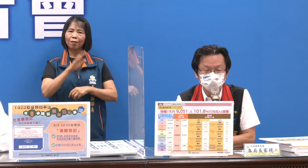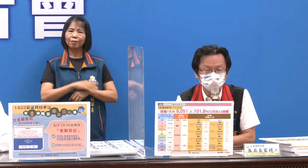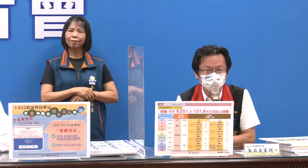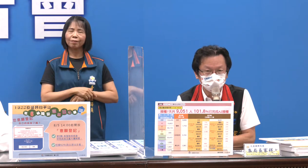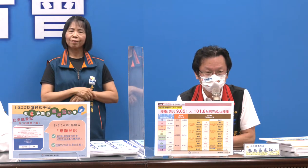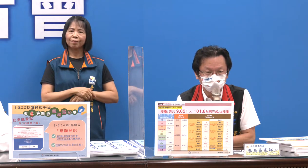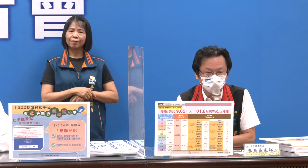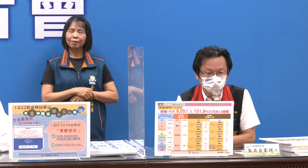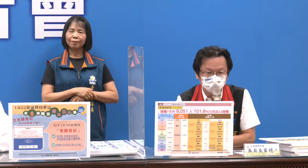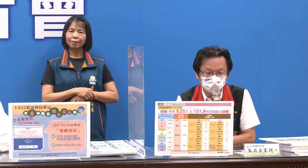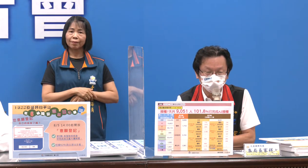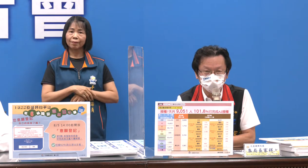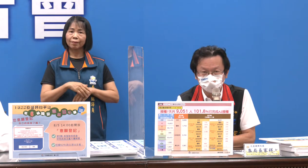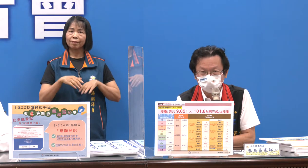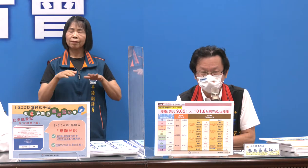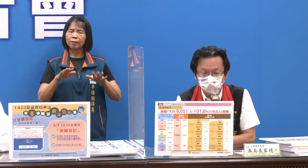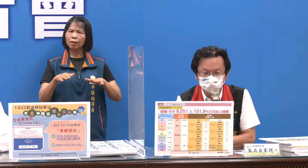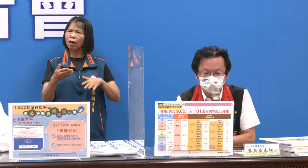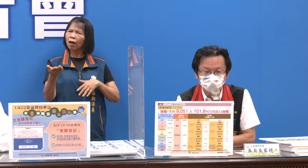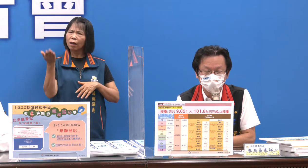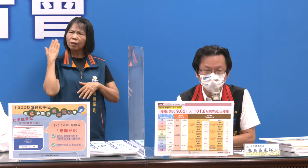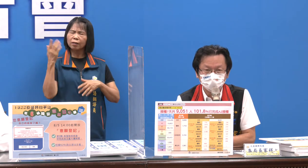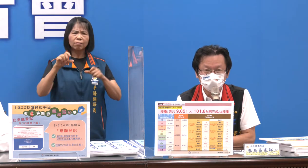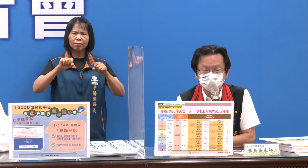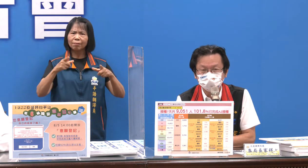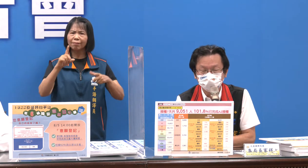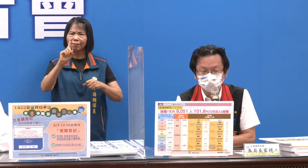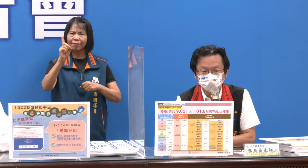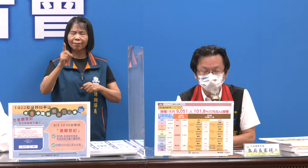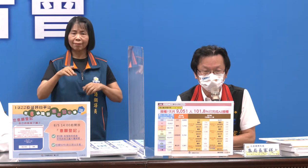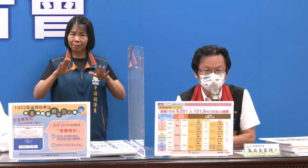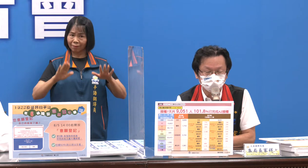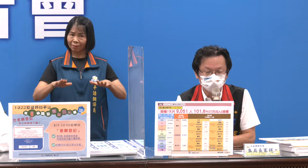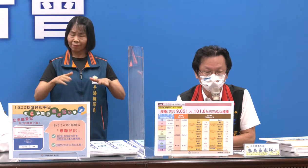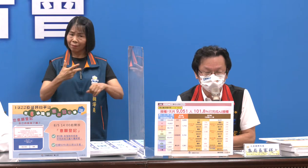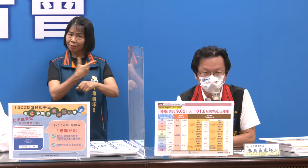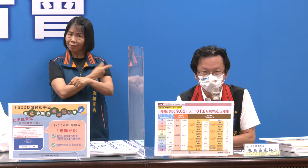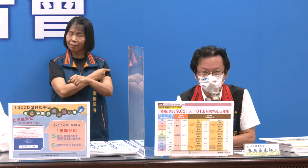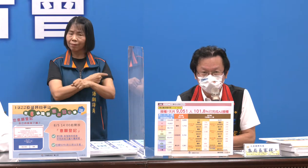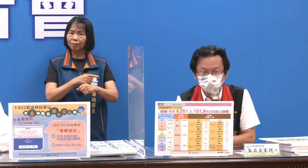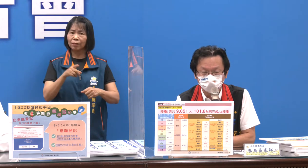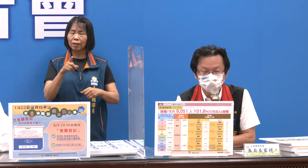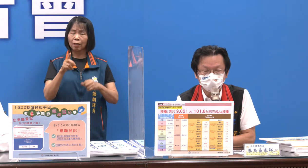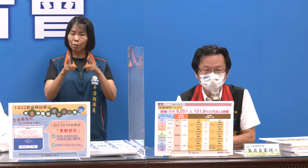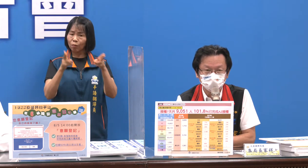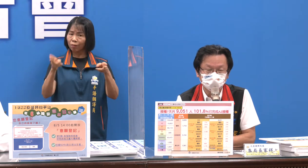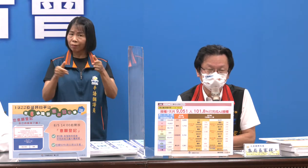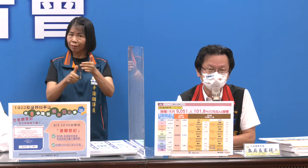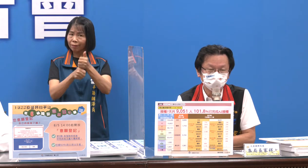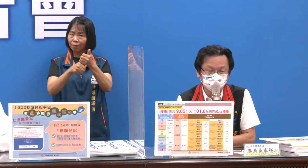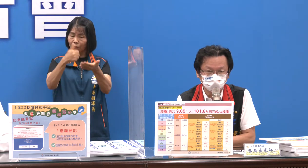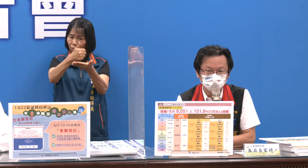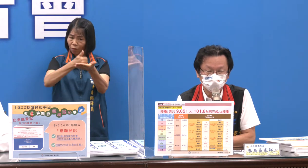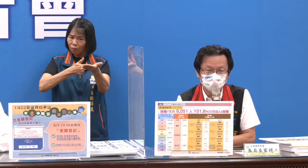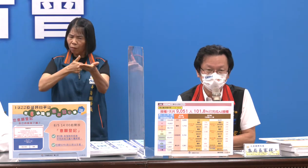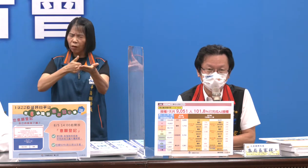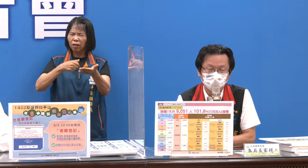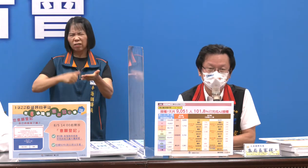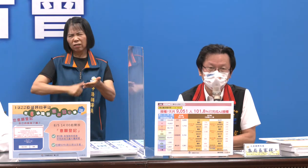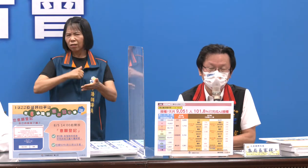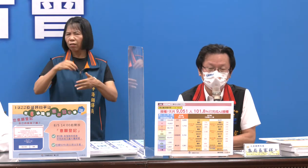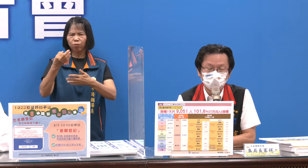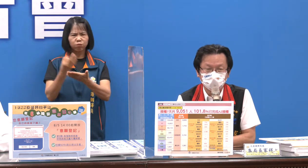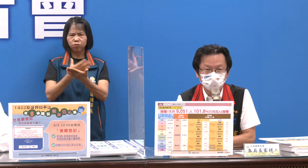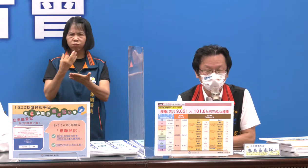哈，跟之前好几轮有点不太一样，是这一次接种其实中央所拨补的疫苗基本上是不足的